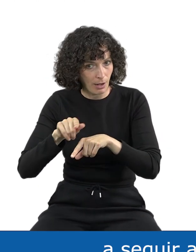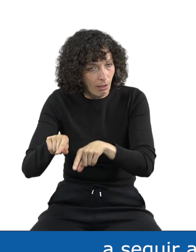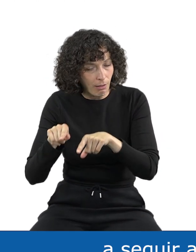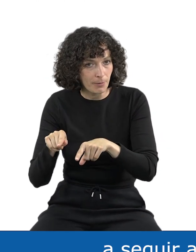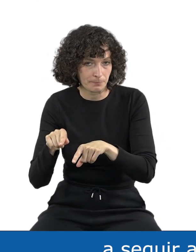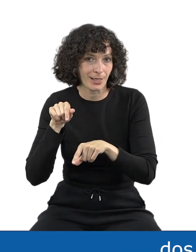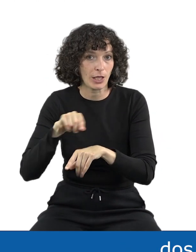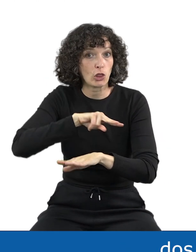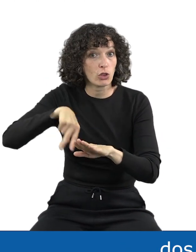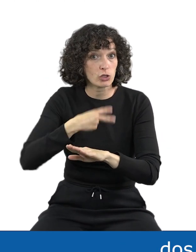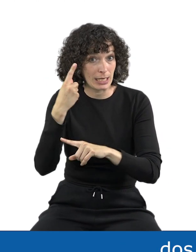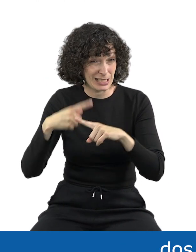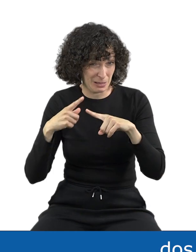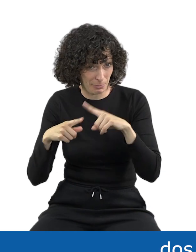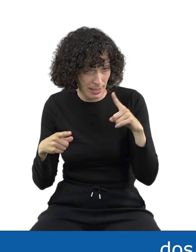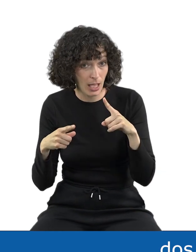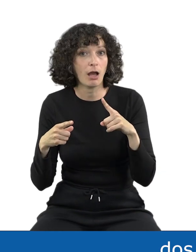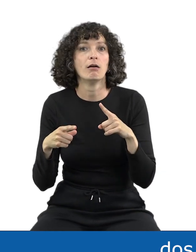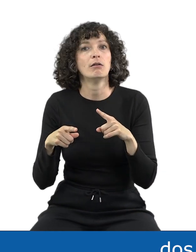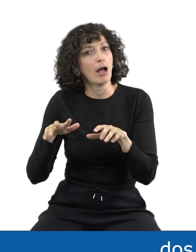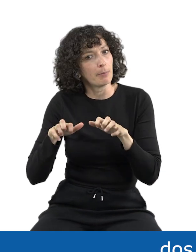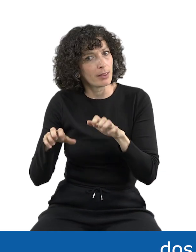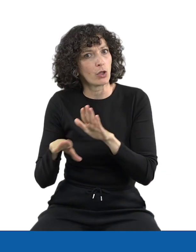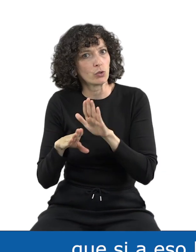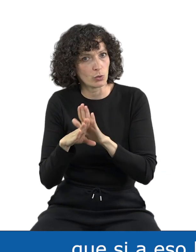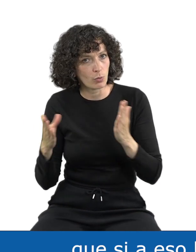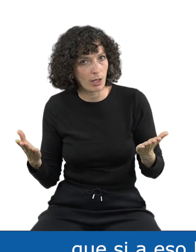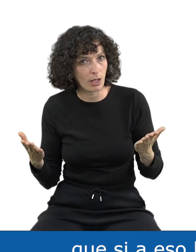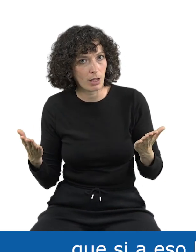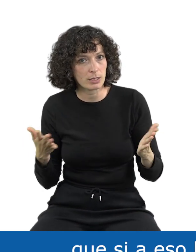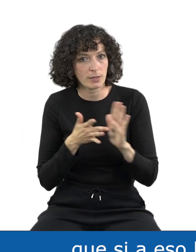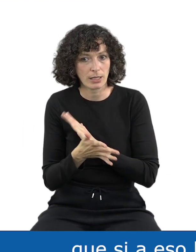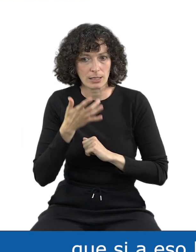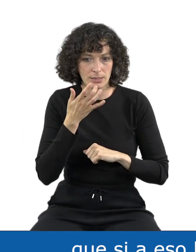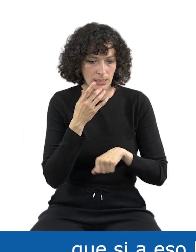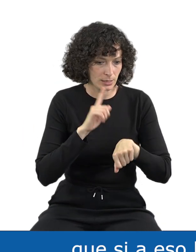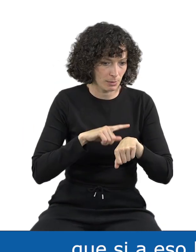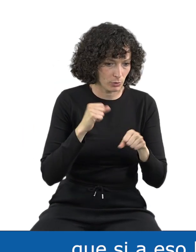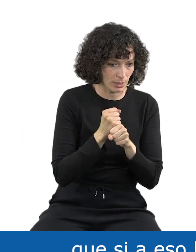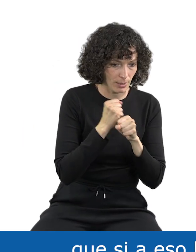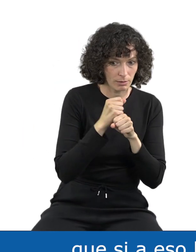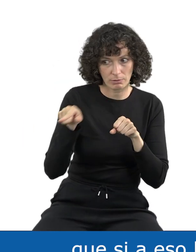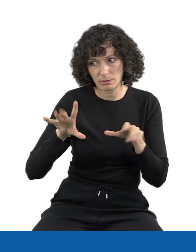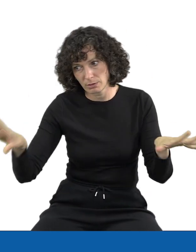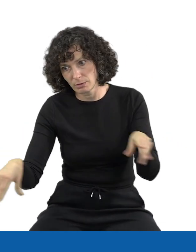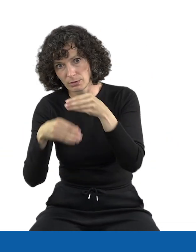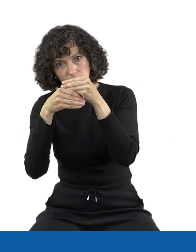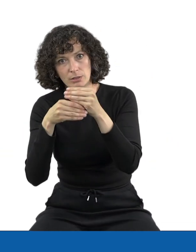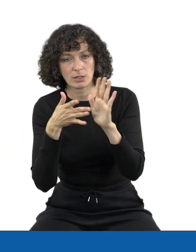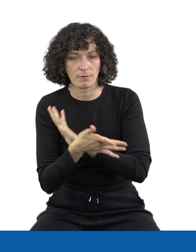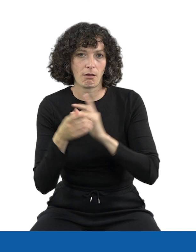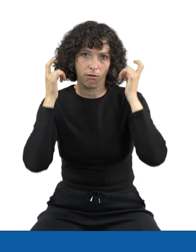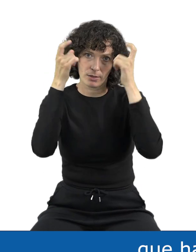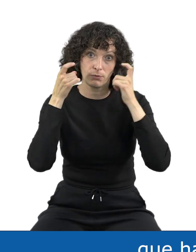pues en este caso, 2 horas y media, que dura más o menos cada sesión, que bueno, si eso le sumas todo el tiempo que has estado trabajando, bueno, pues es